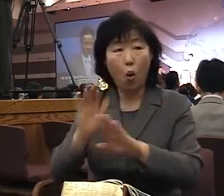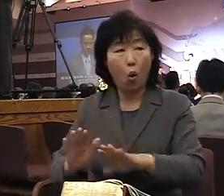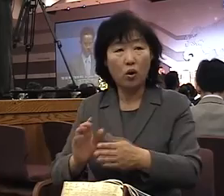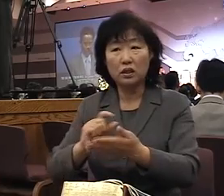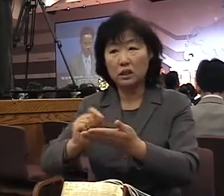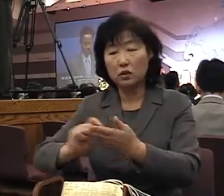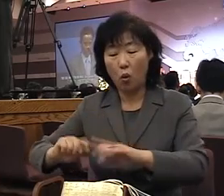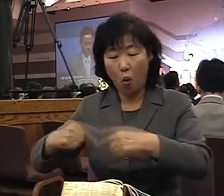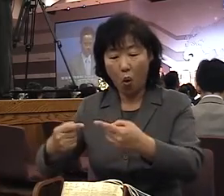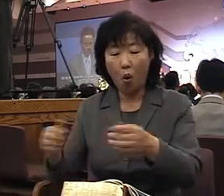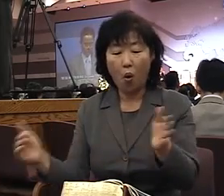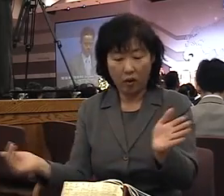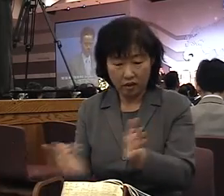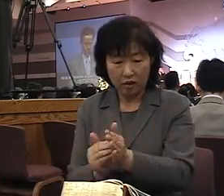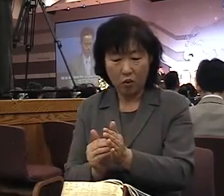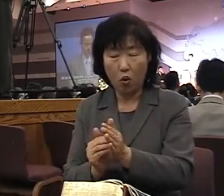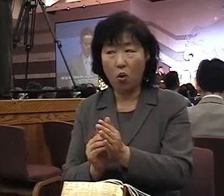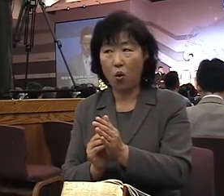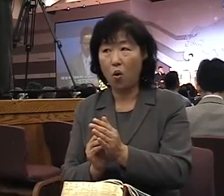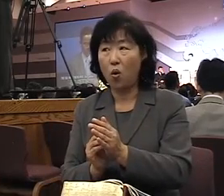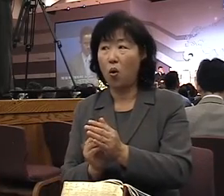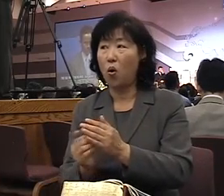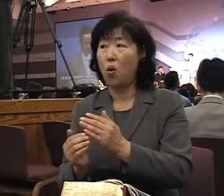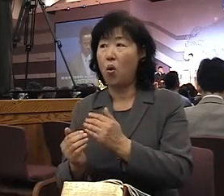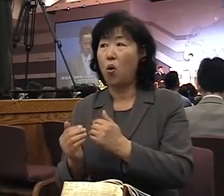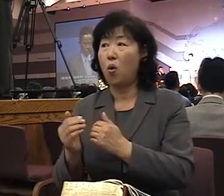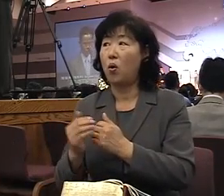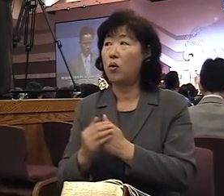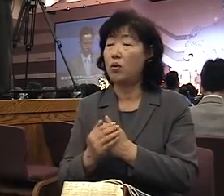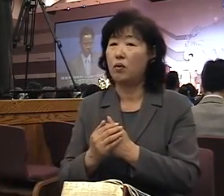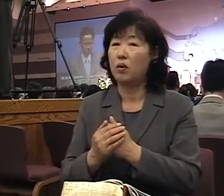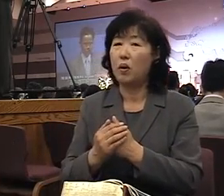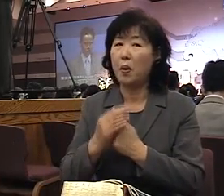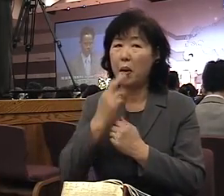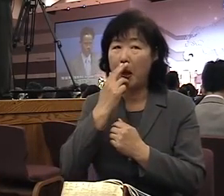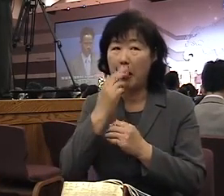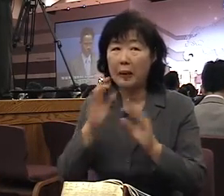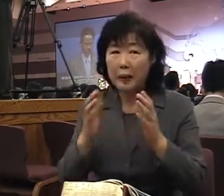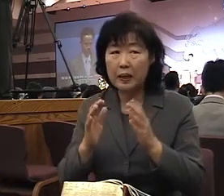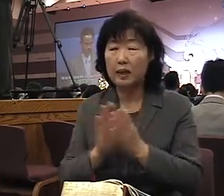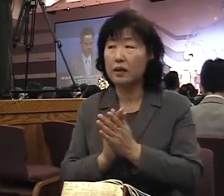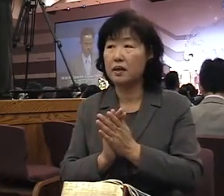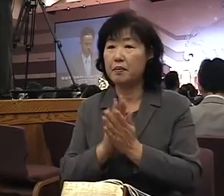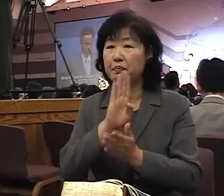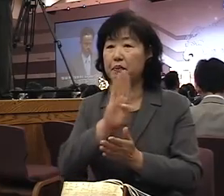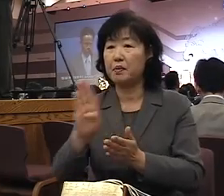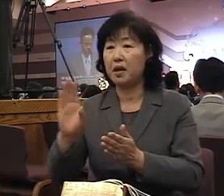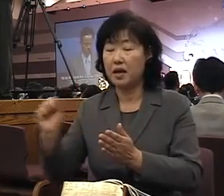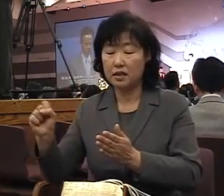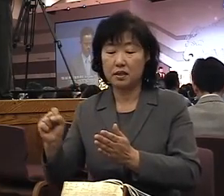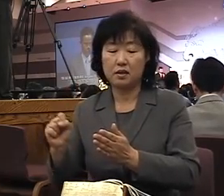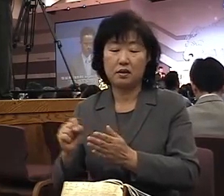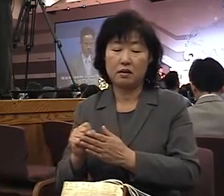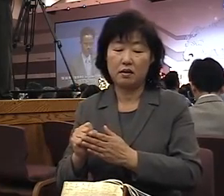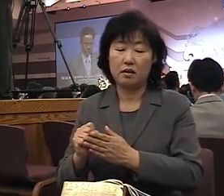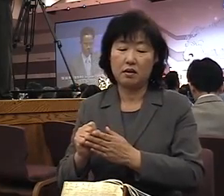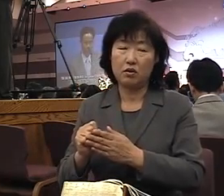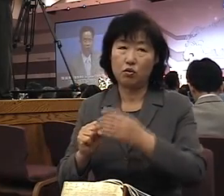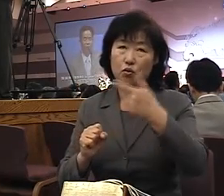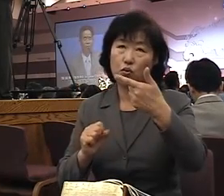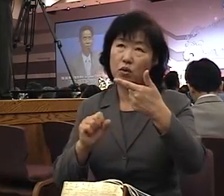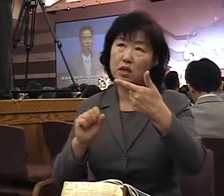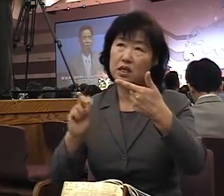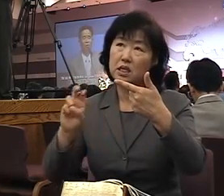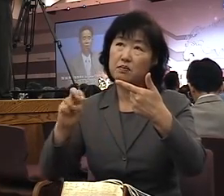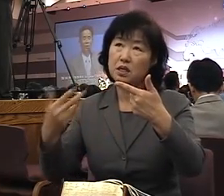등록을 마감합니다. 그거 좀 유의해 주시고요. 영아, 유아, 유치, 유년부 VBS는 6월 27일부터